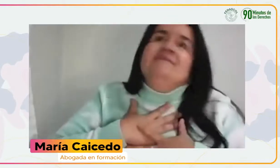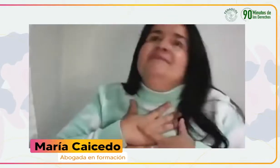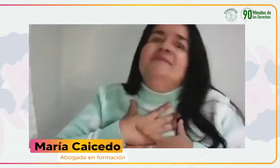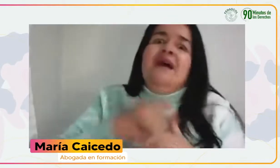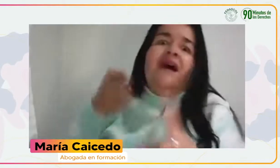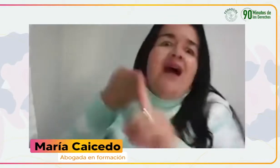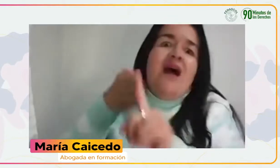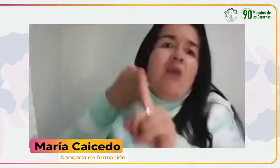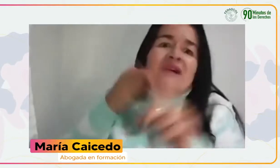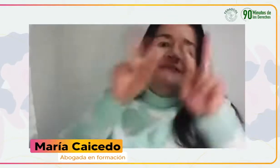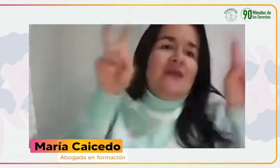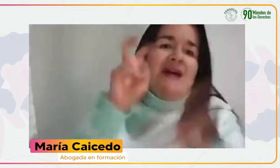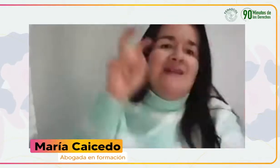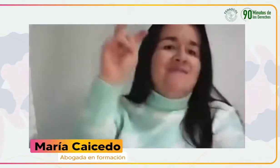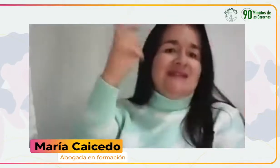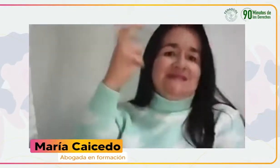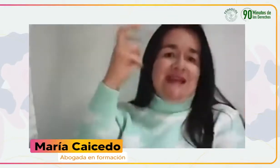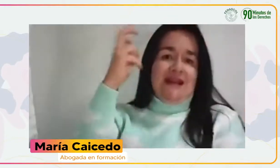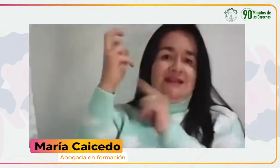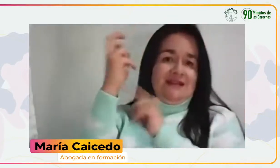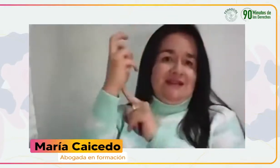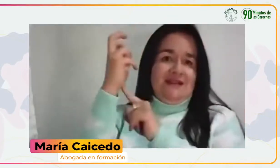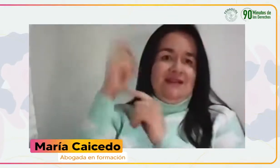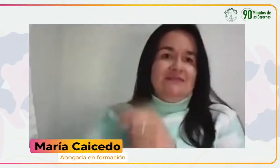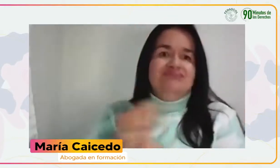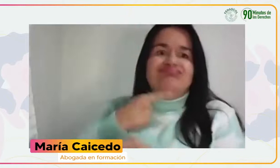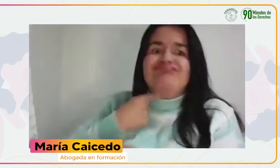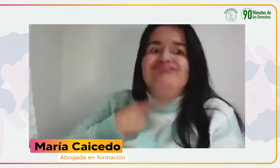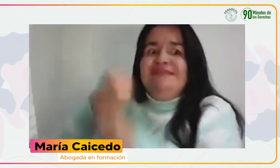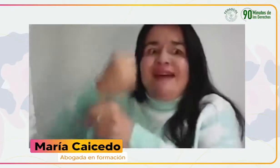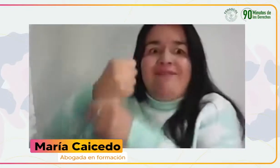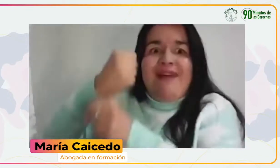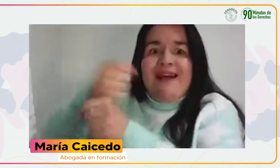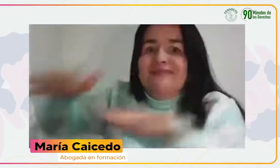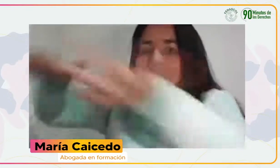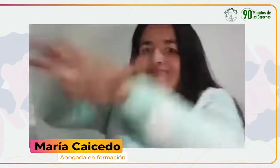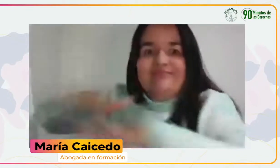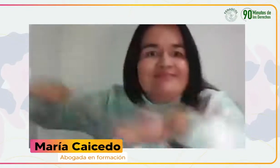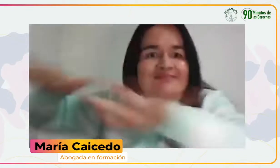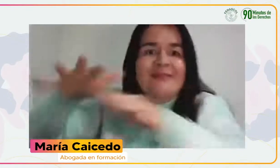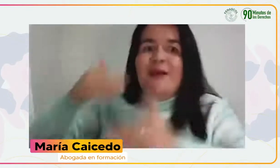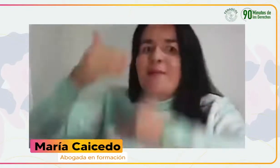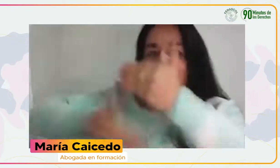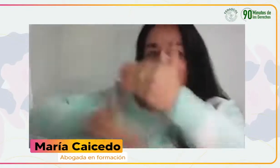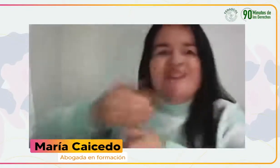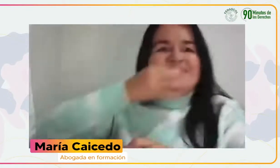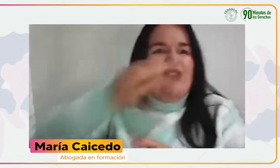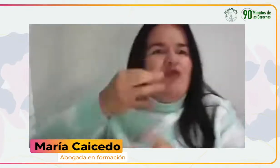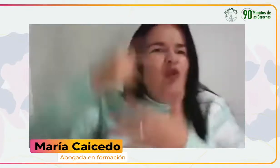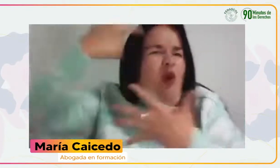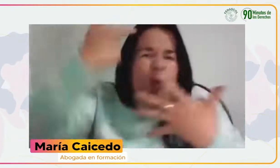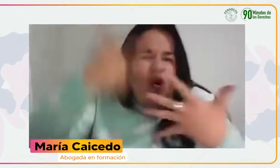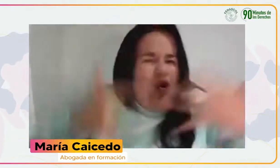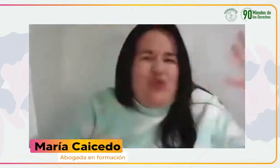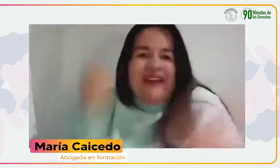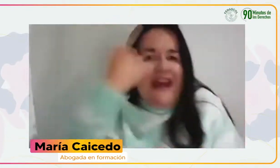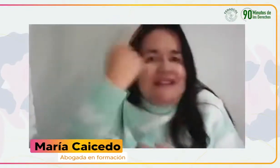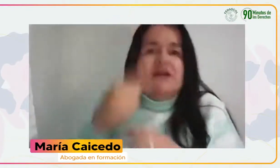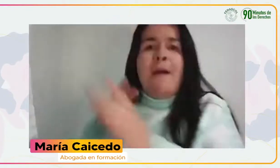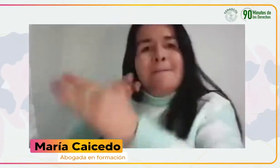de incidencia y realmente yo soy una enamorada del trabajo con fiscalía. Soy un amante de